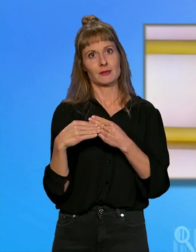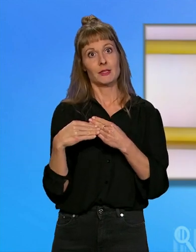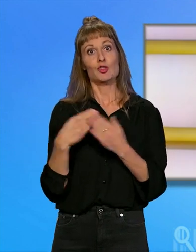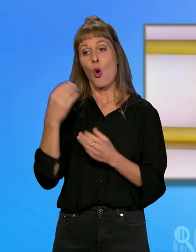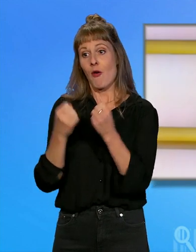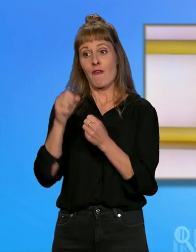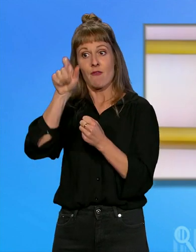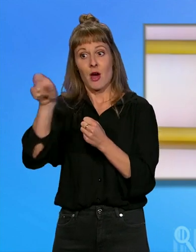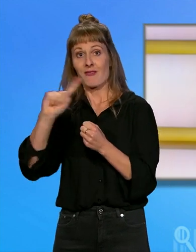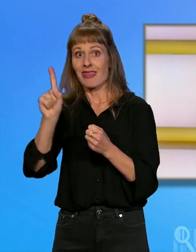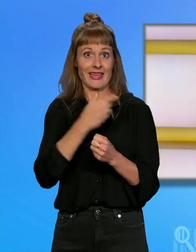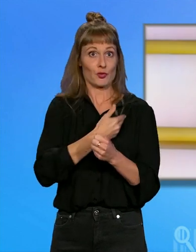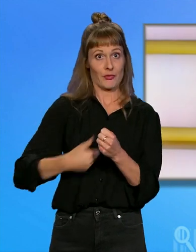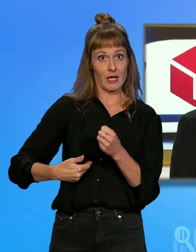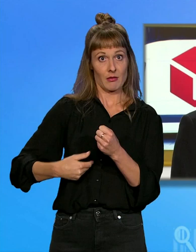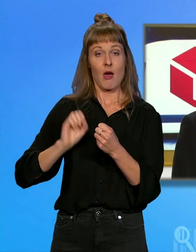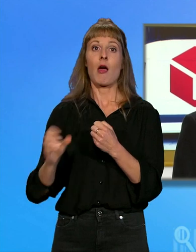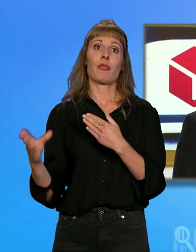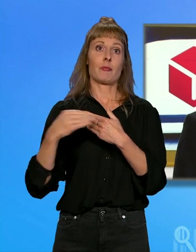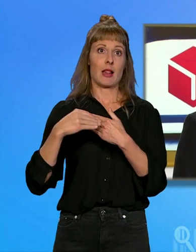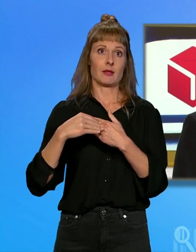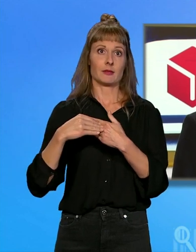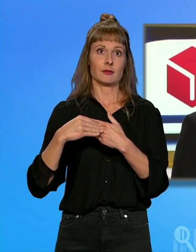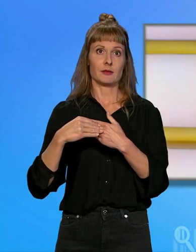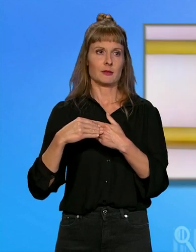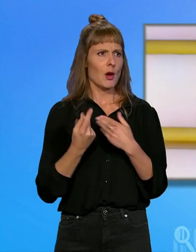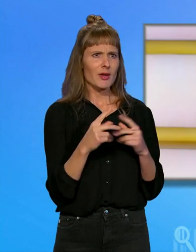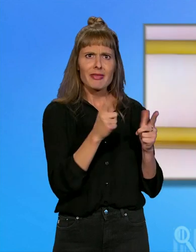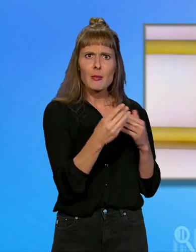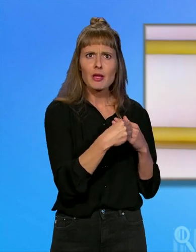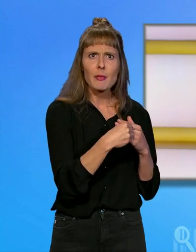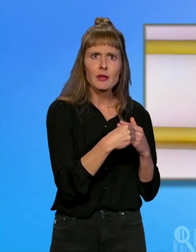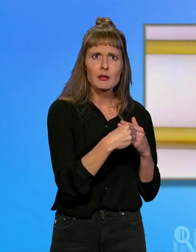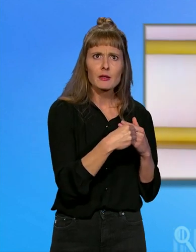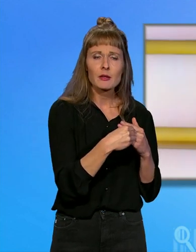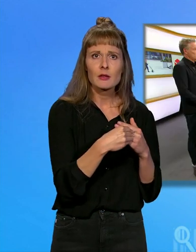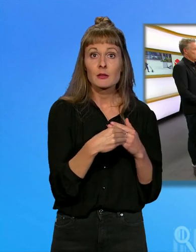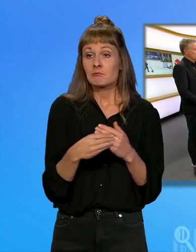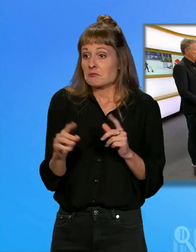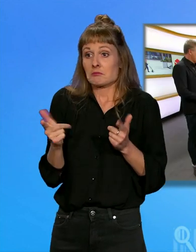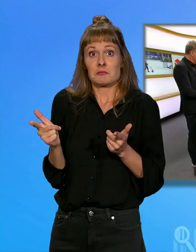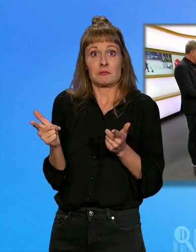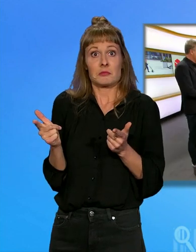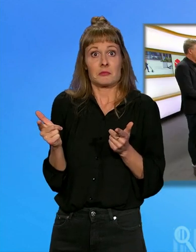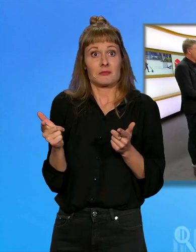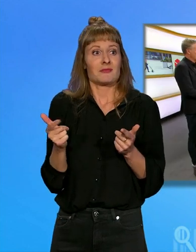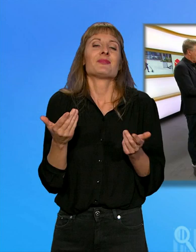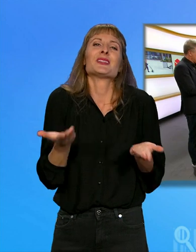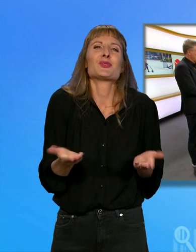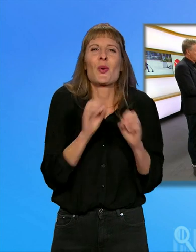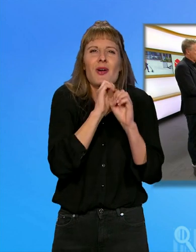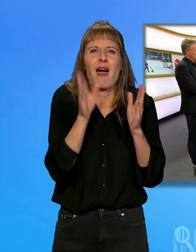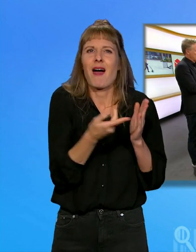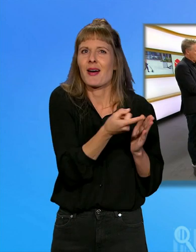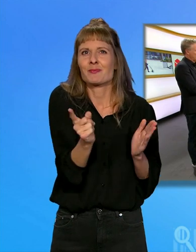lokale Management oder auch an die Geschäftsleitung wenden. Und es hat sich niemand gemeldet, oder wie ist das? Wir haben keine Kenntnis von konkreten Fällen. Aber es zeigt doch, dass Sie Angst haben. Also hier, das Dokument